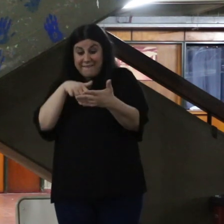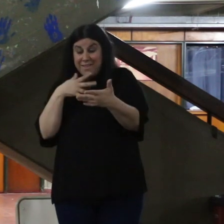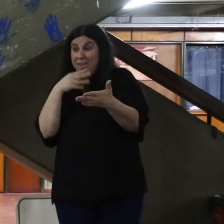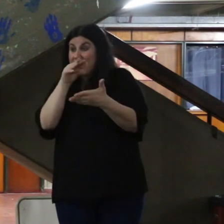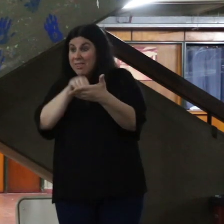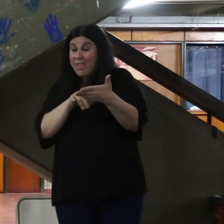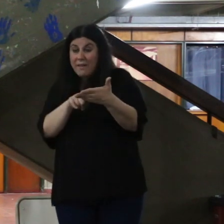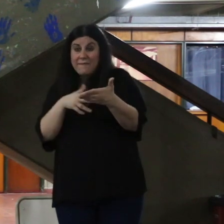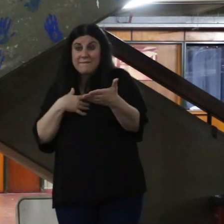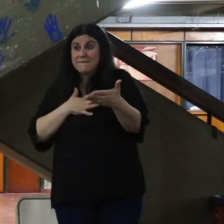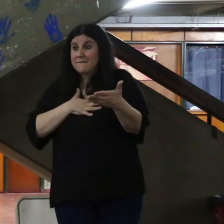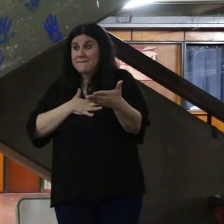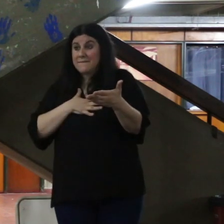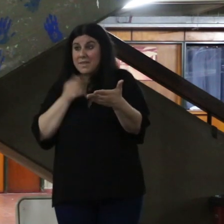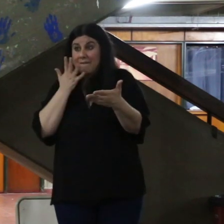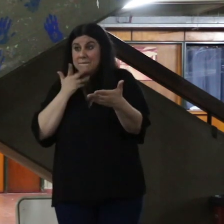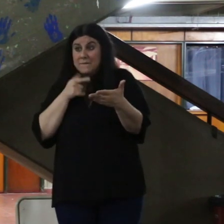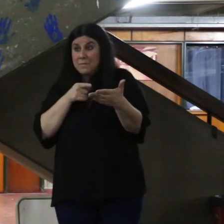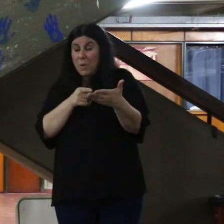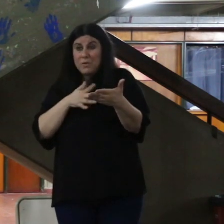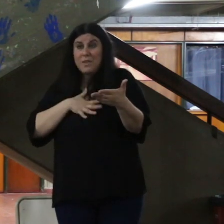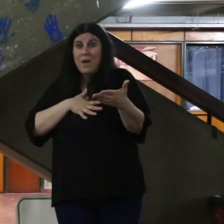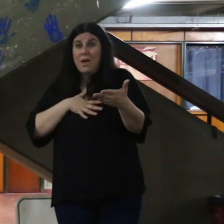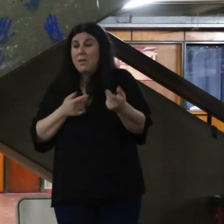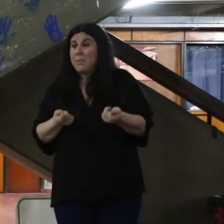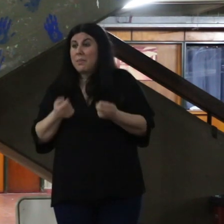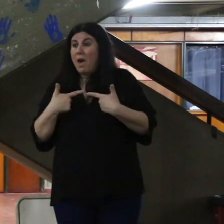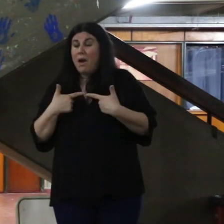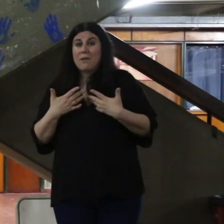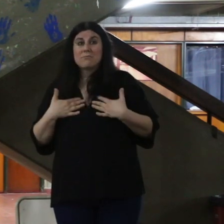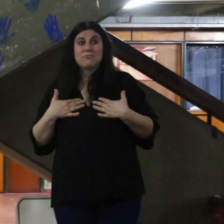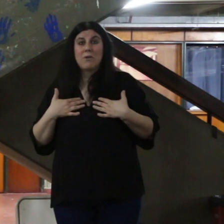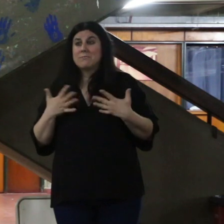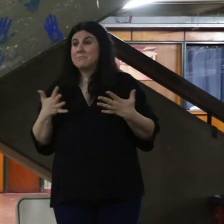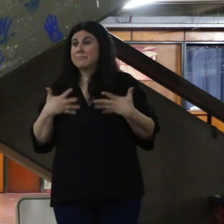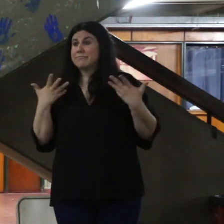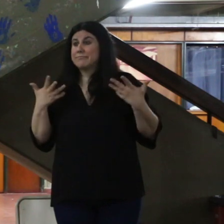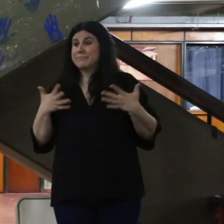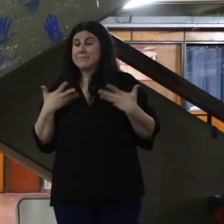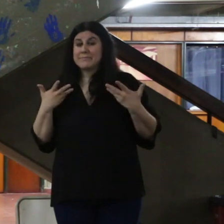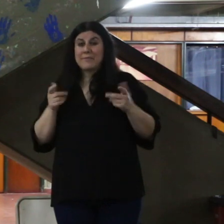¿Sí? A mí esto, como docente, me pone feliz.